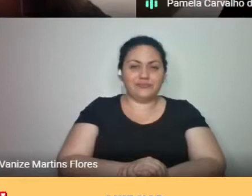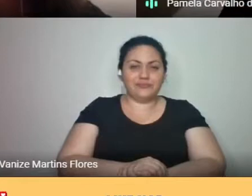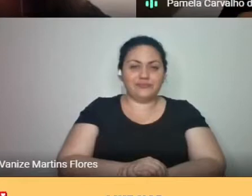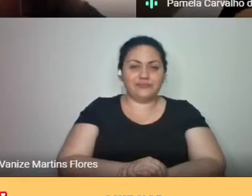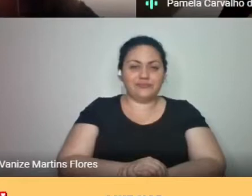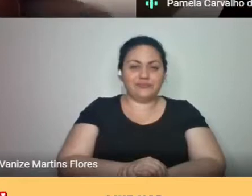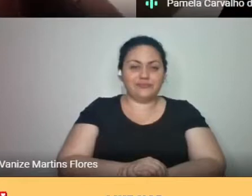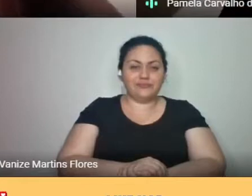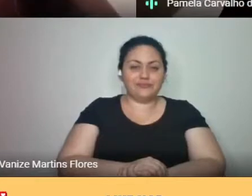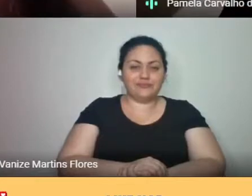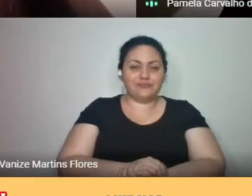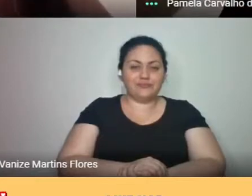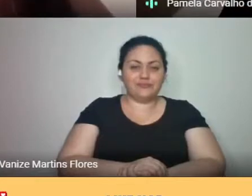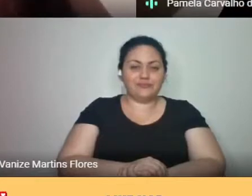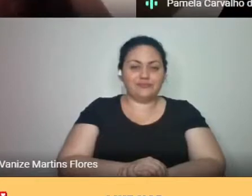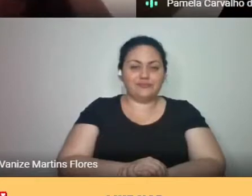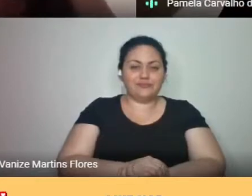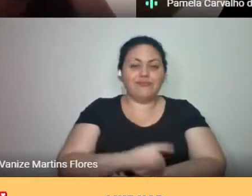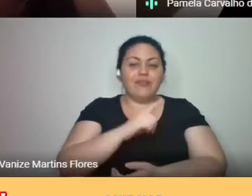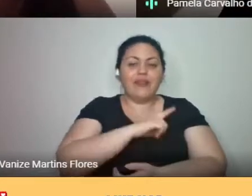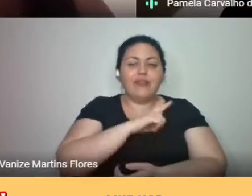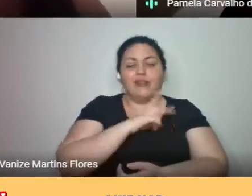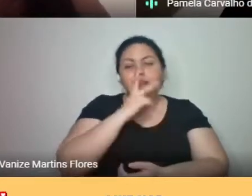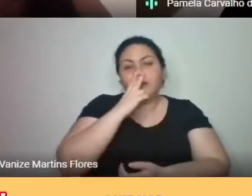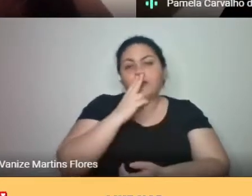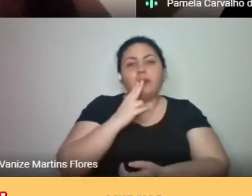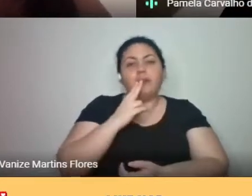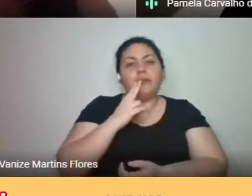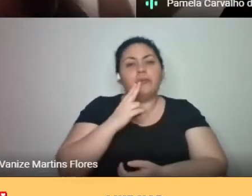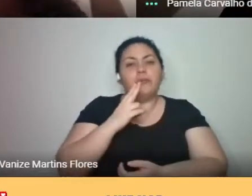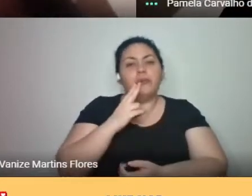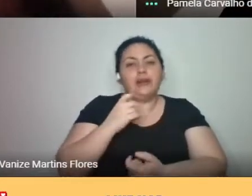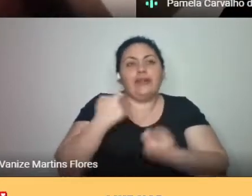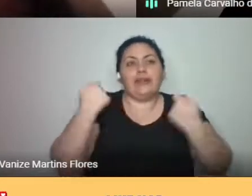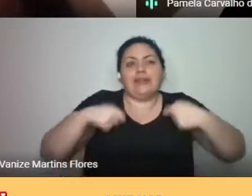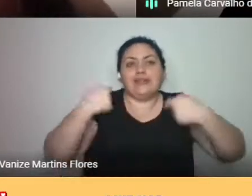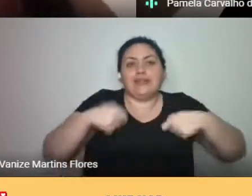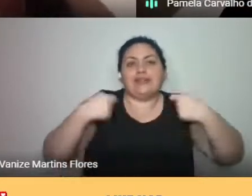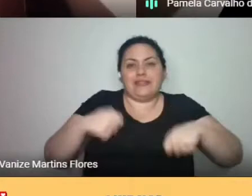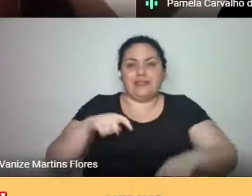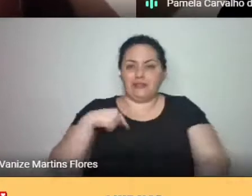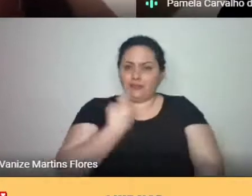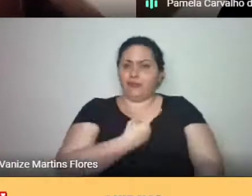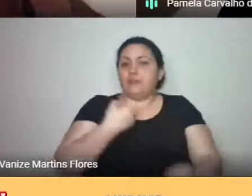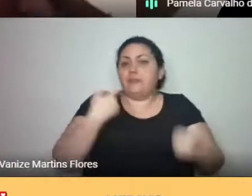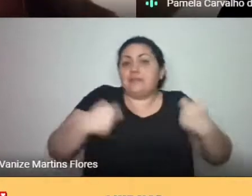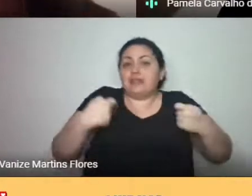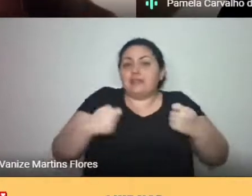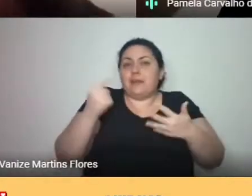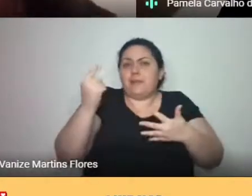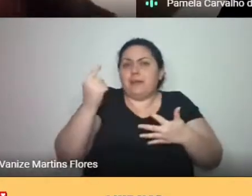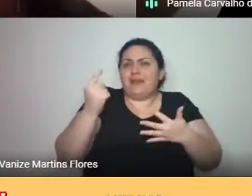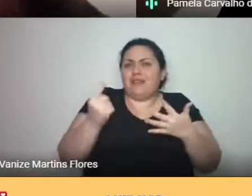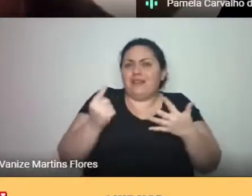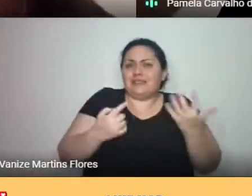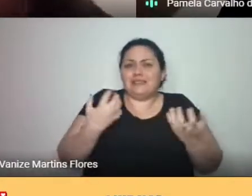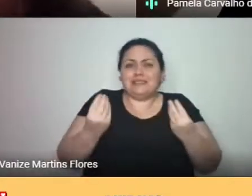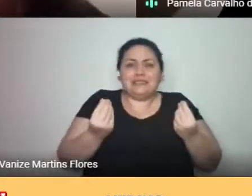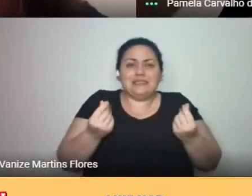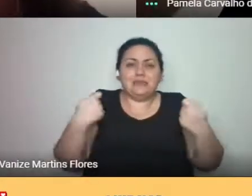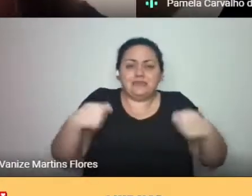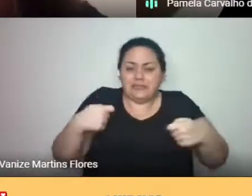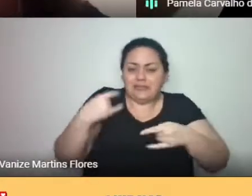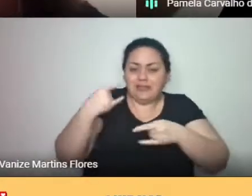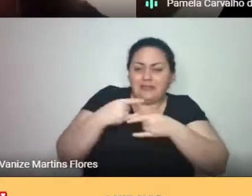essa demanda, essa necessidade, né, que a gente está sentindo muito também, acho que foi amplificada por conta da